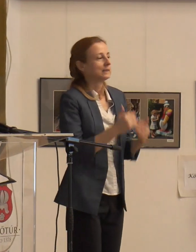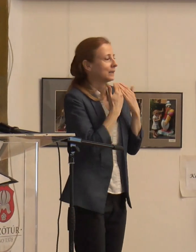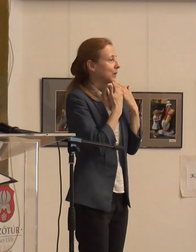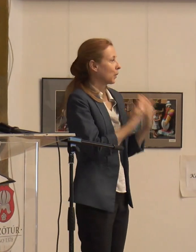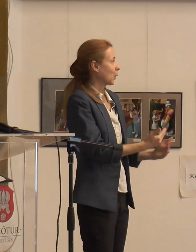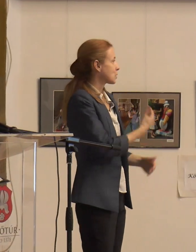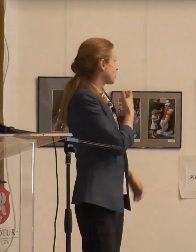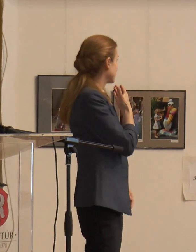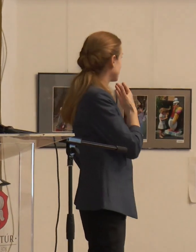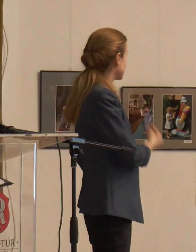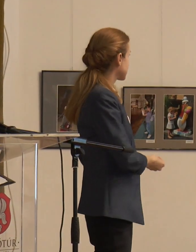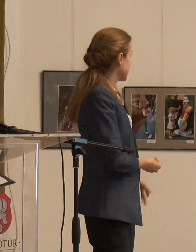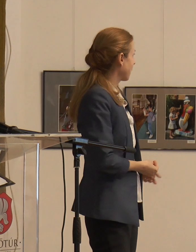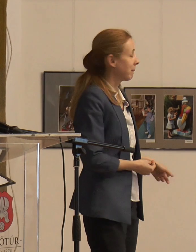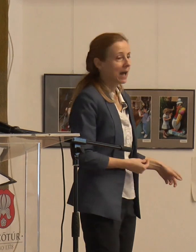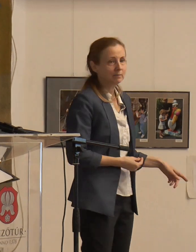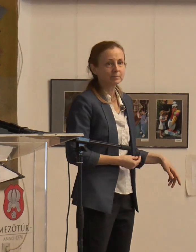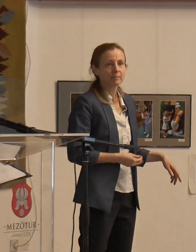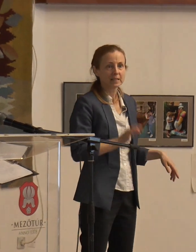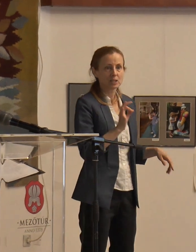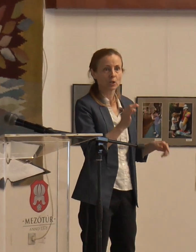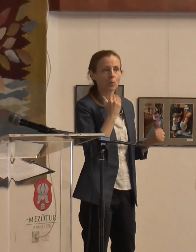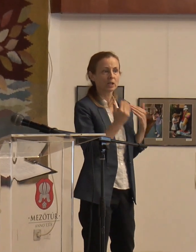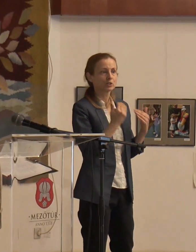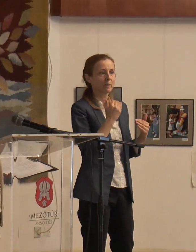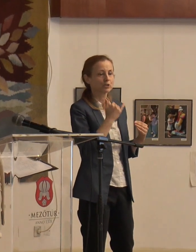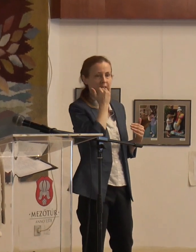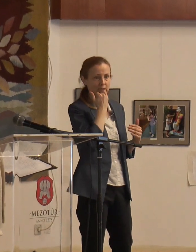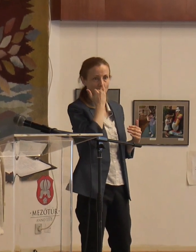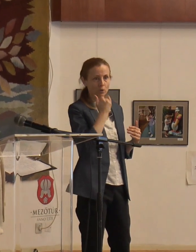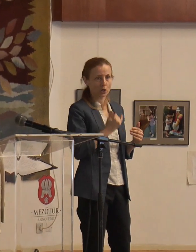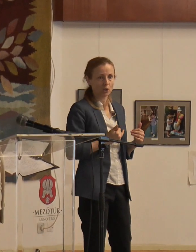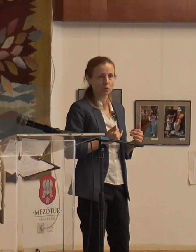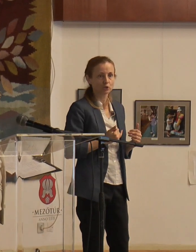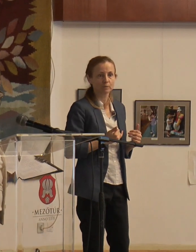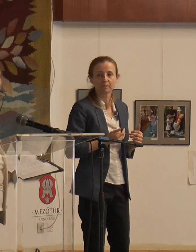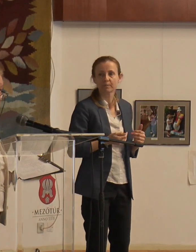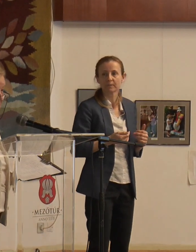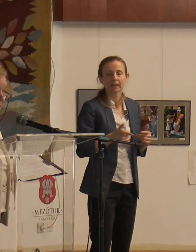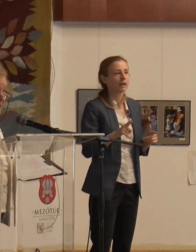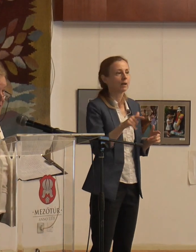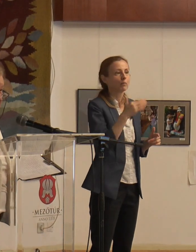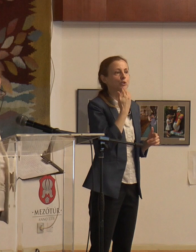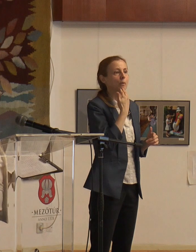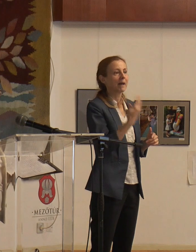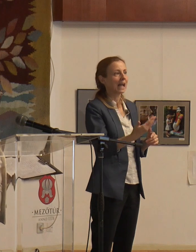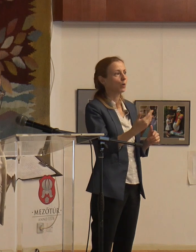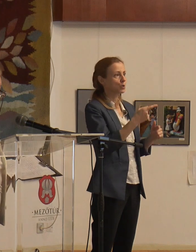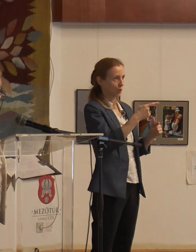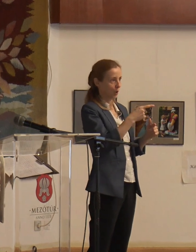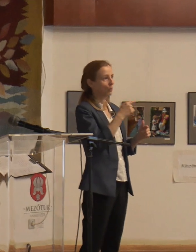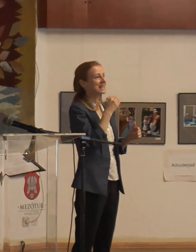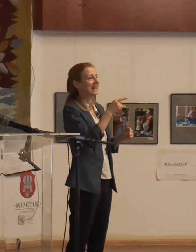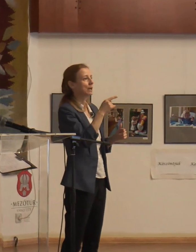Köszönjük szépen ezt a jó kis mesét, nagyon aranyos. Illetve megköszönöm a Szentipáni